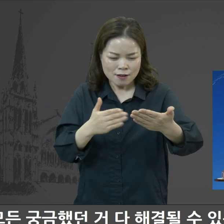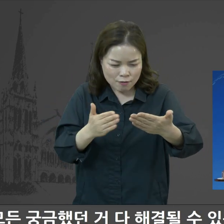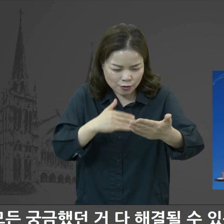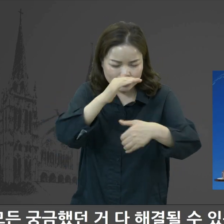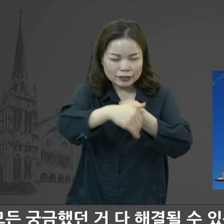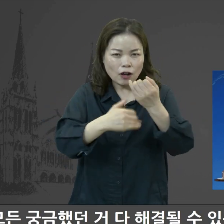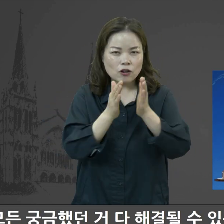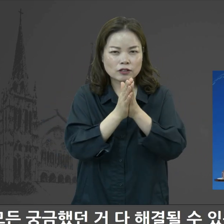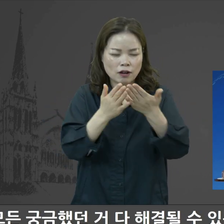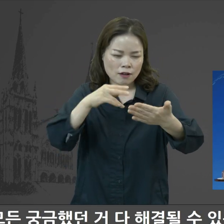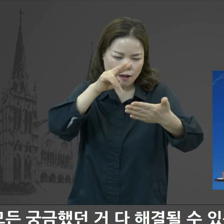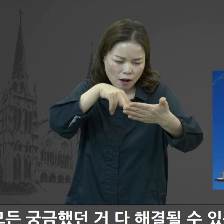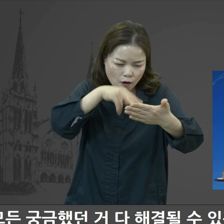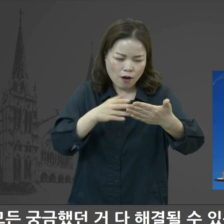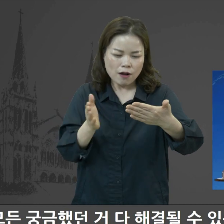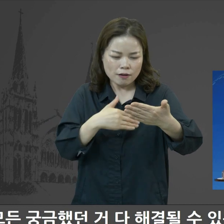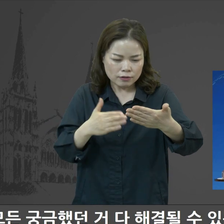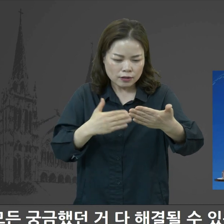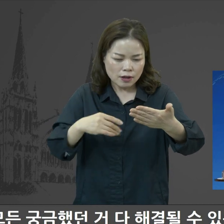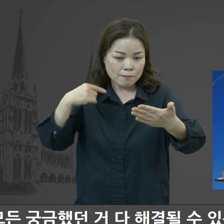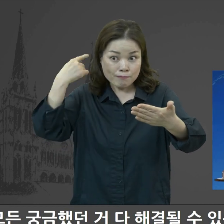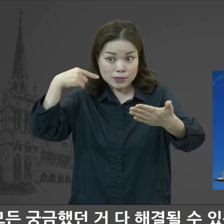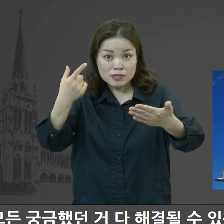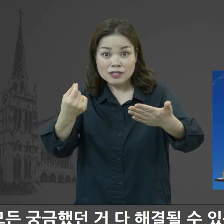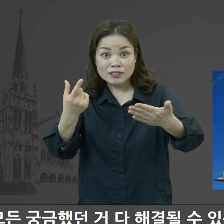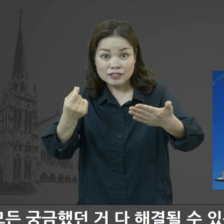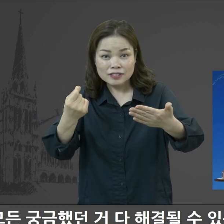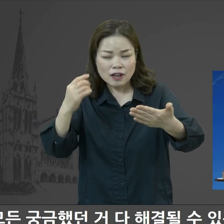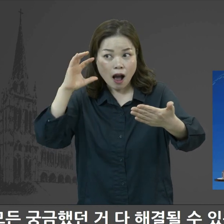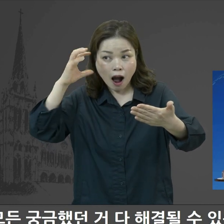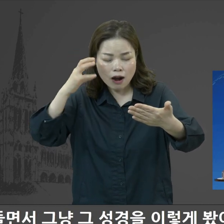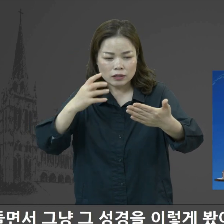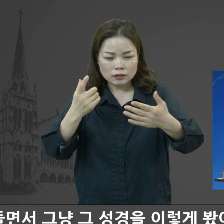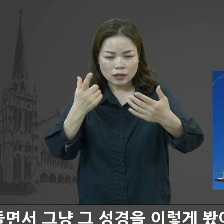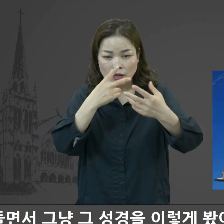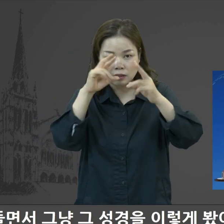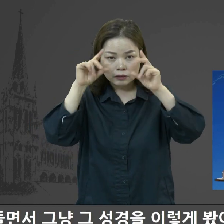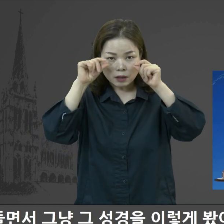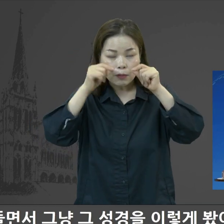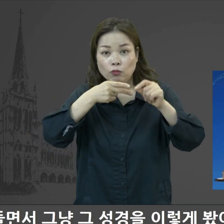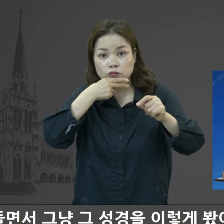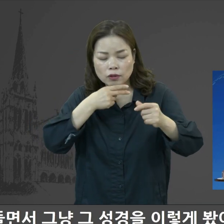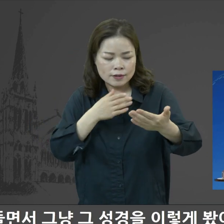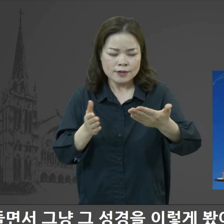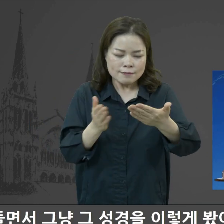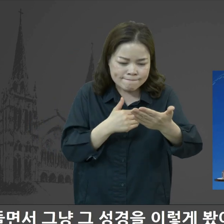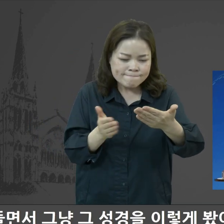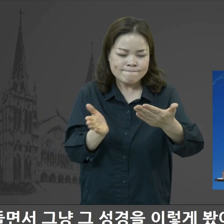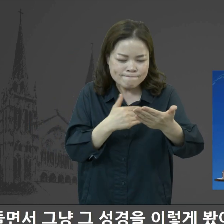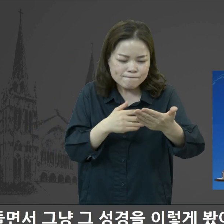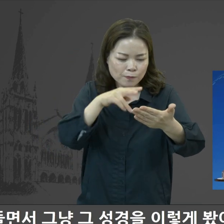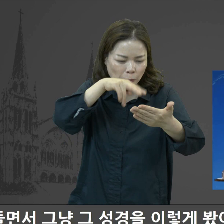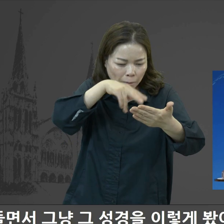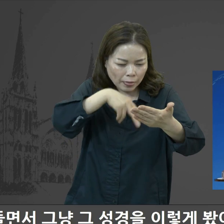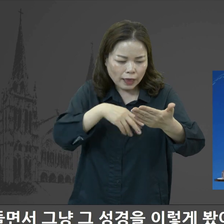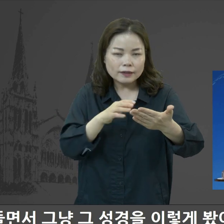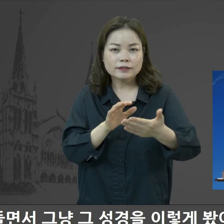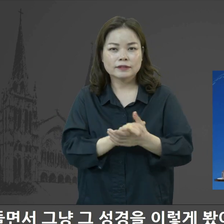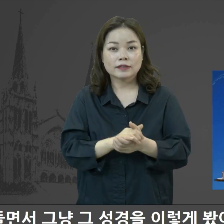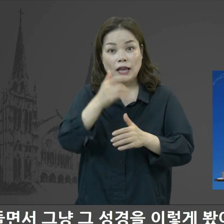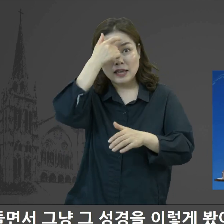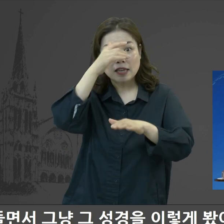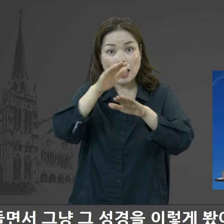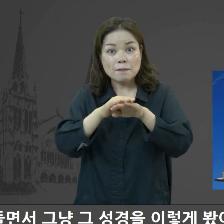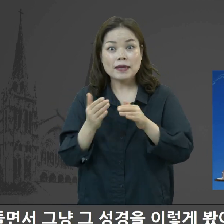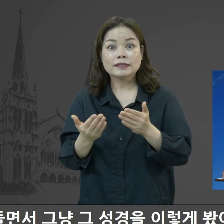막 보았어요. 미친 듯이 막 그냥 잠도 안 자고 그리고 그냥 예배